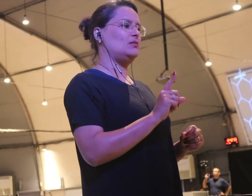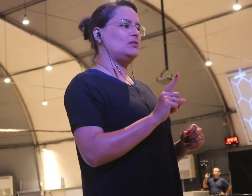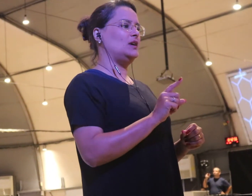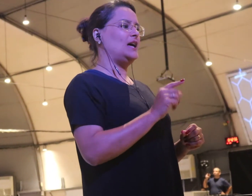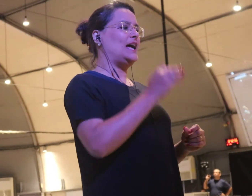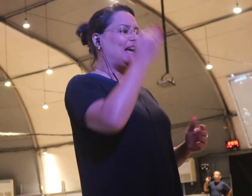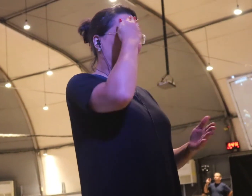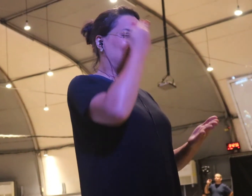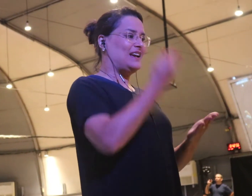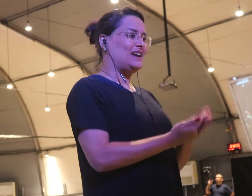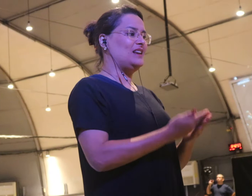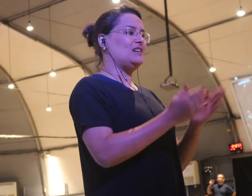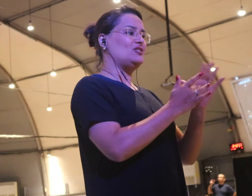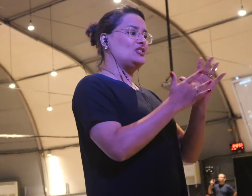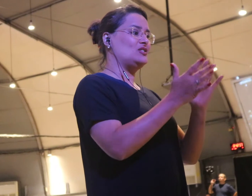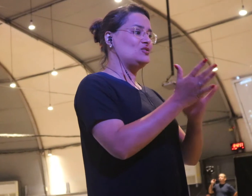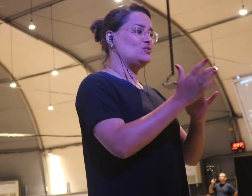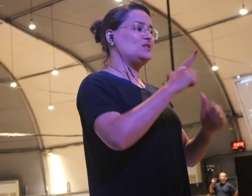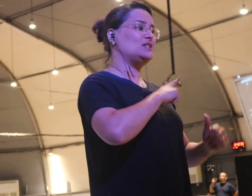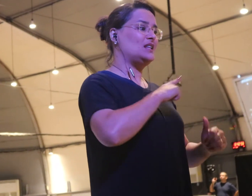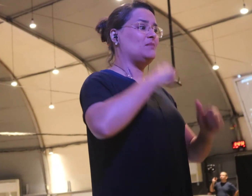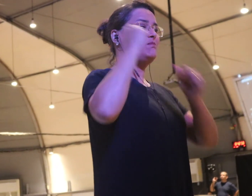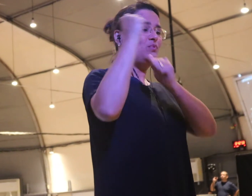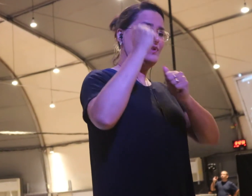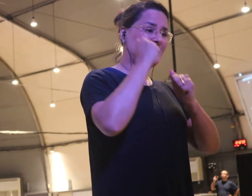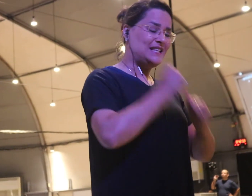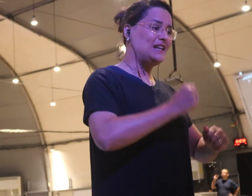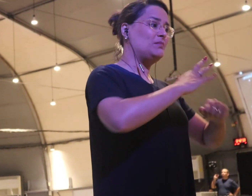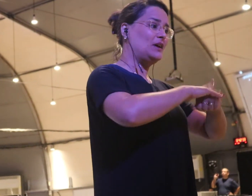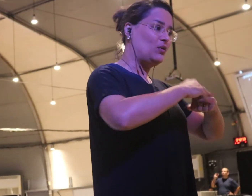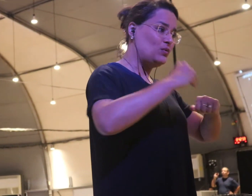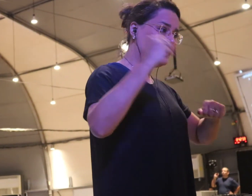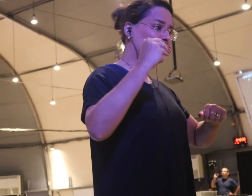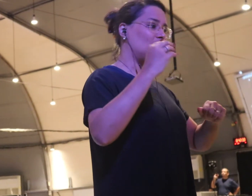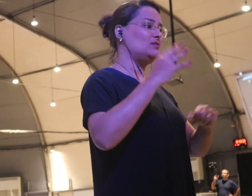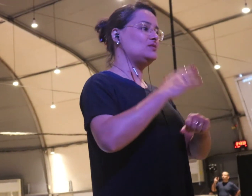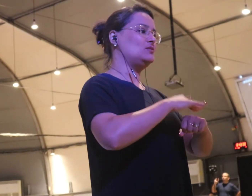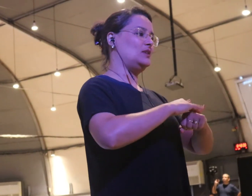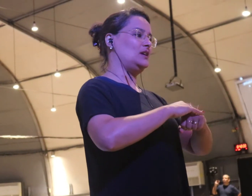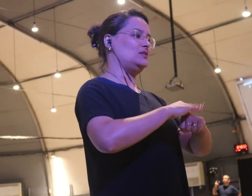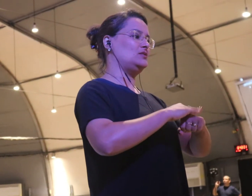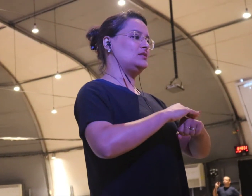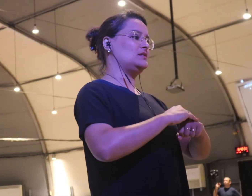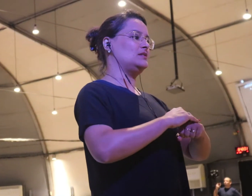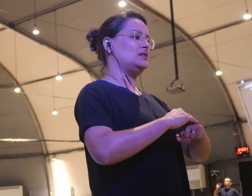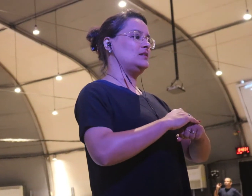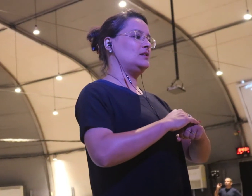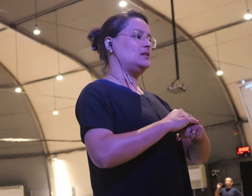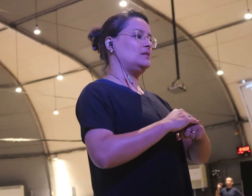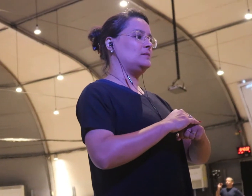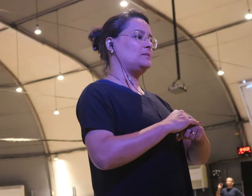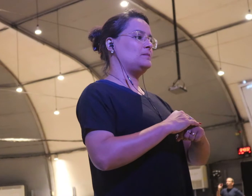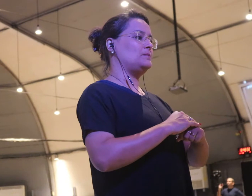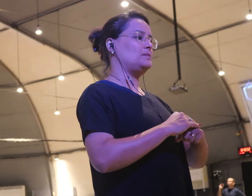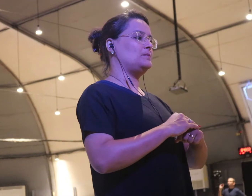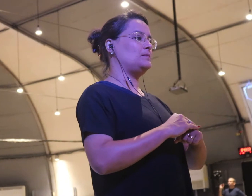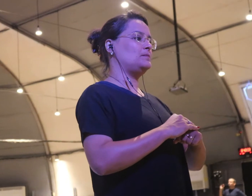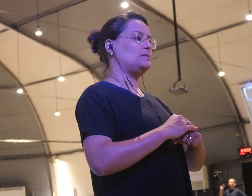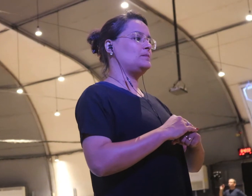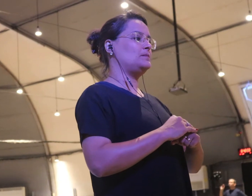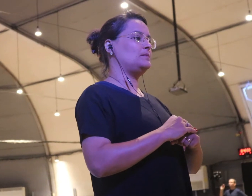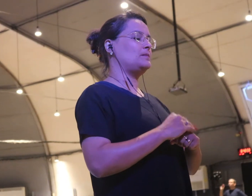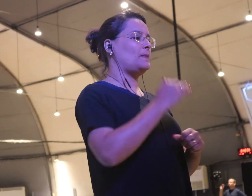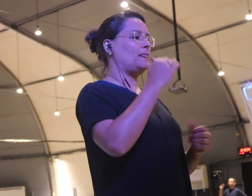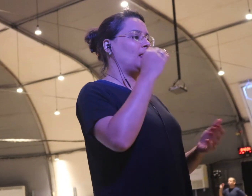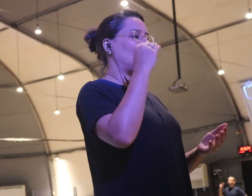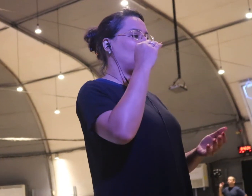é a crença de que Jesus tem poder para curar os doentes. Então a minha fé está depositada em Jesus, não é uma certeza no vazio. É